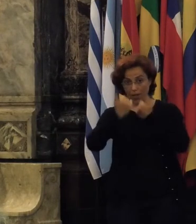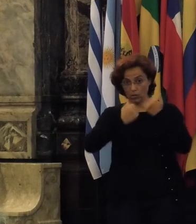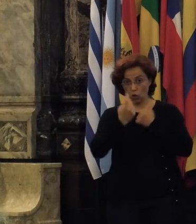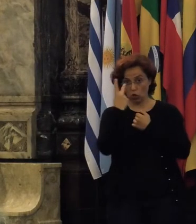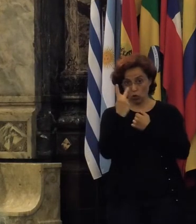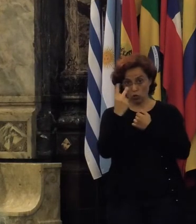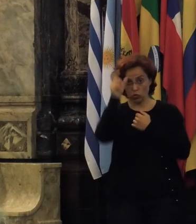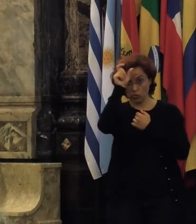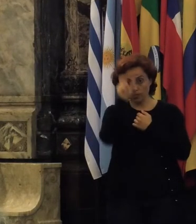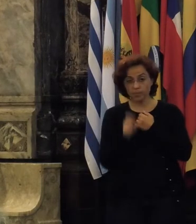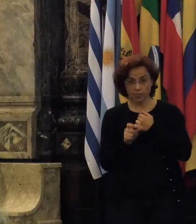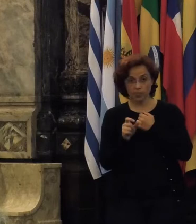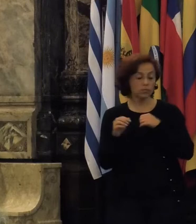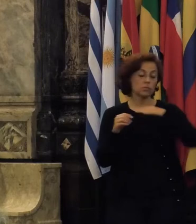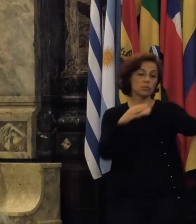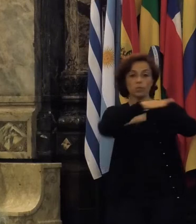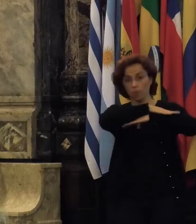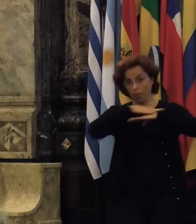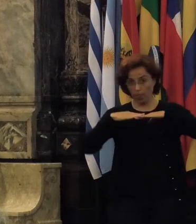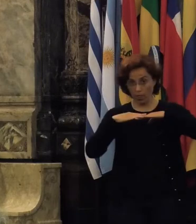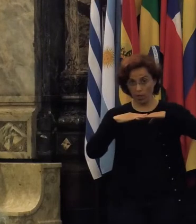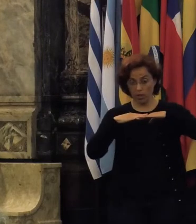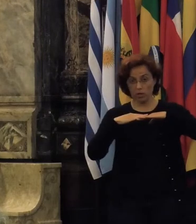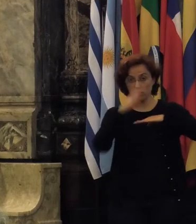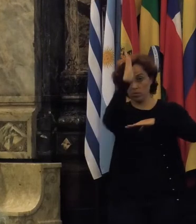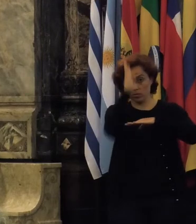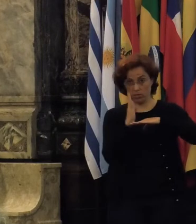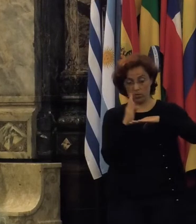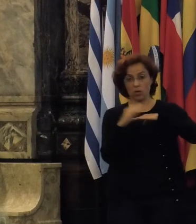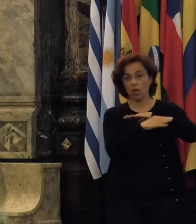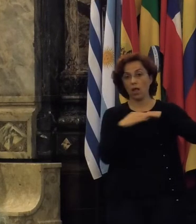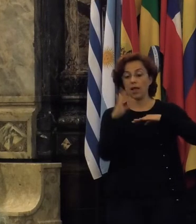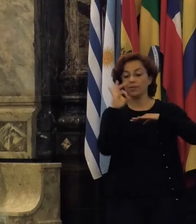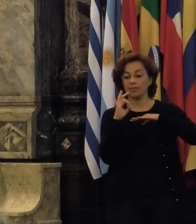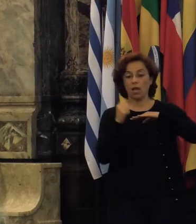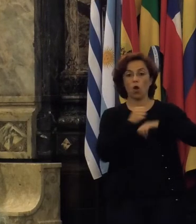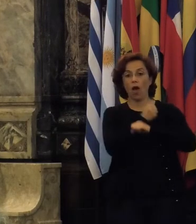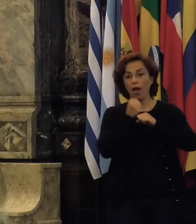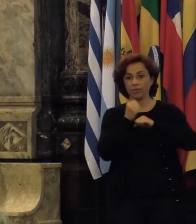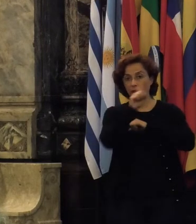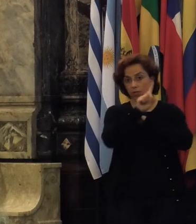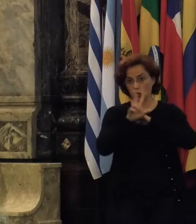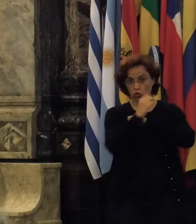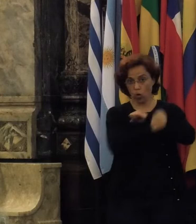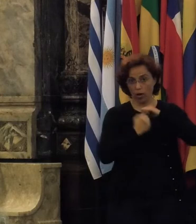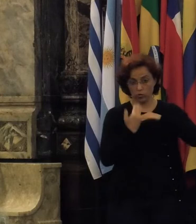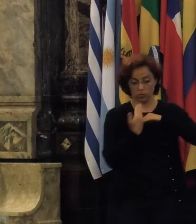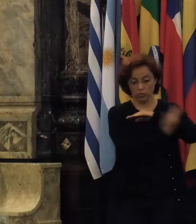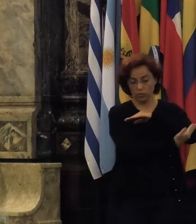eje horizontal se escribe de 0 a 18 años y en el eje vertical una